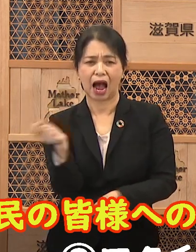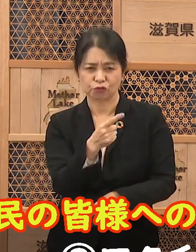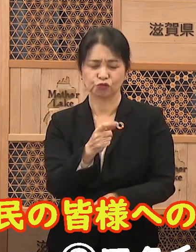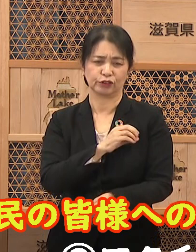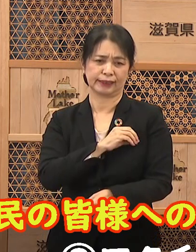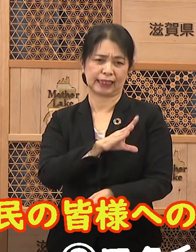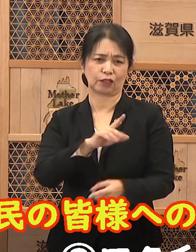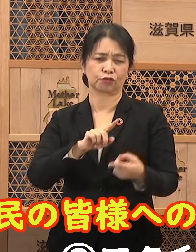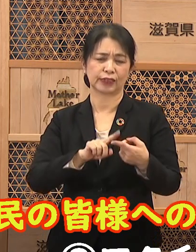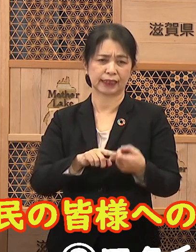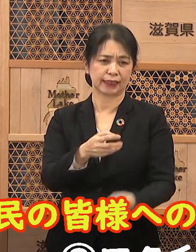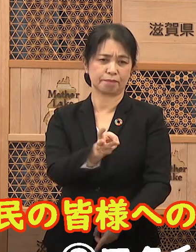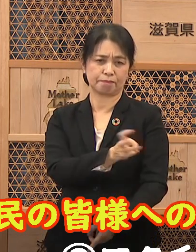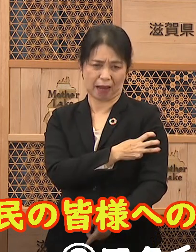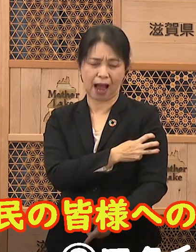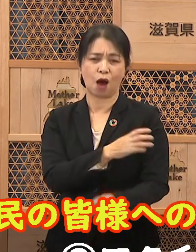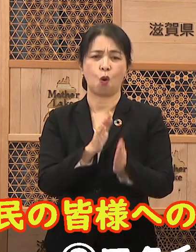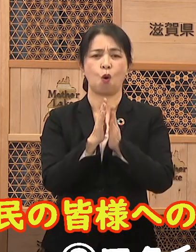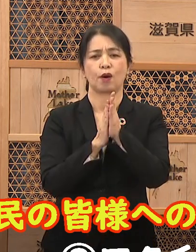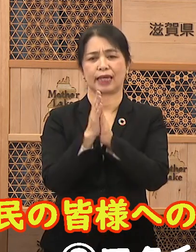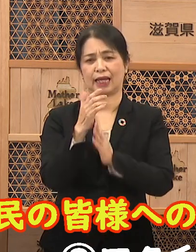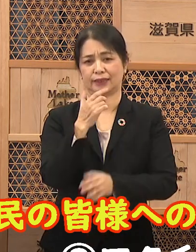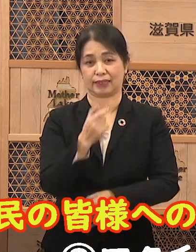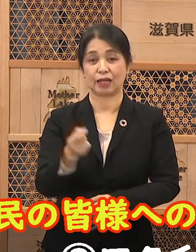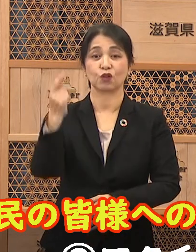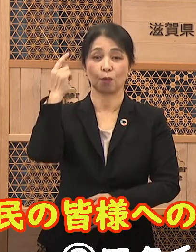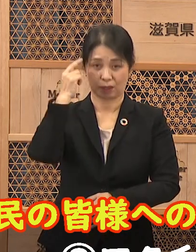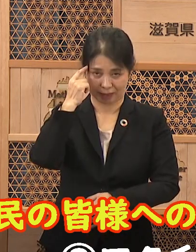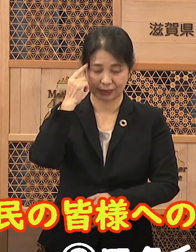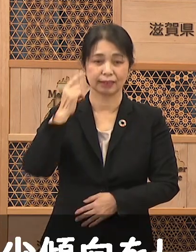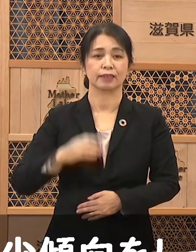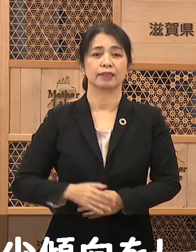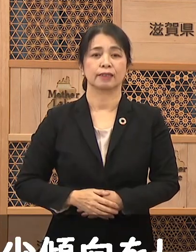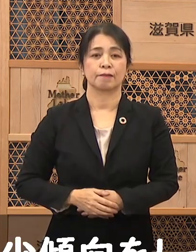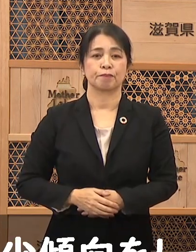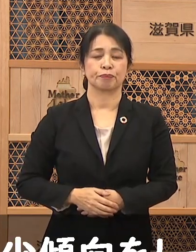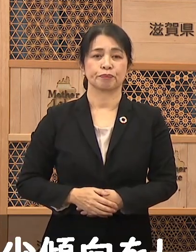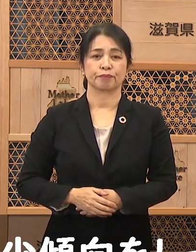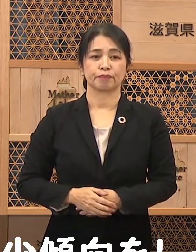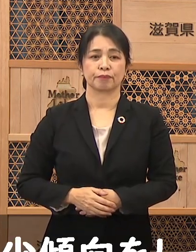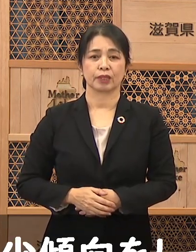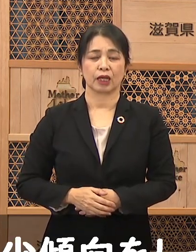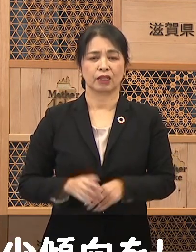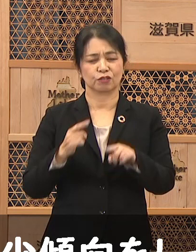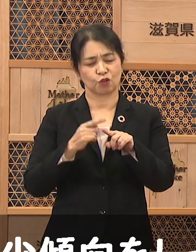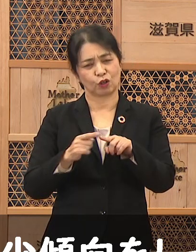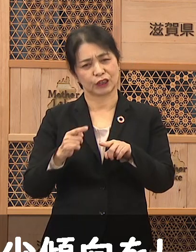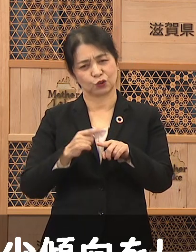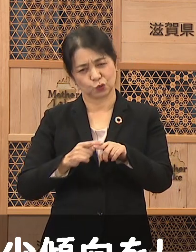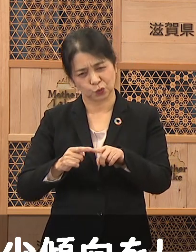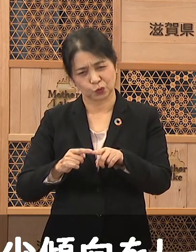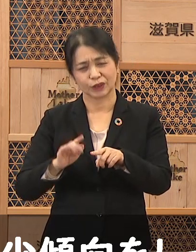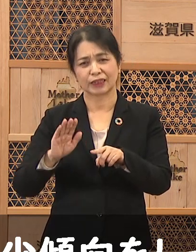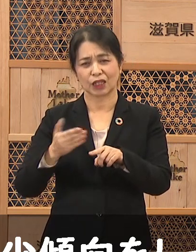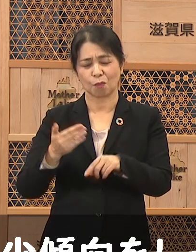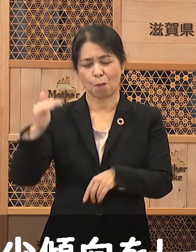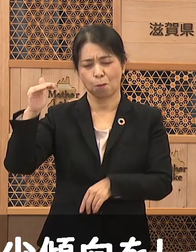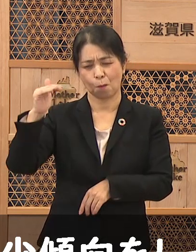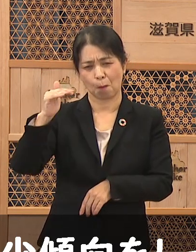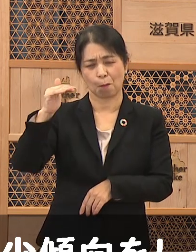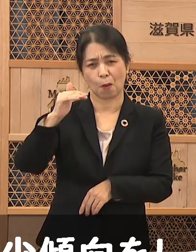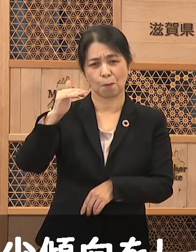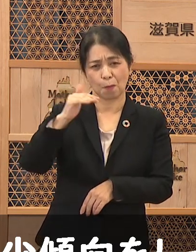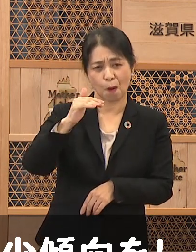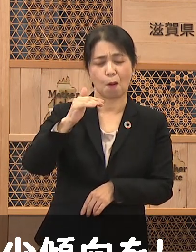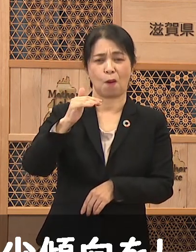受けていただきますように、よろしくご案内を申し上げます。少しずつではございますが、減少傾向も見